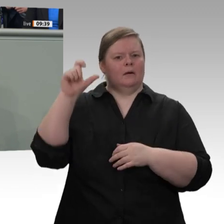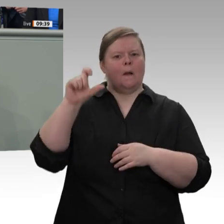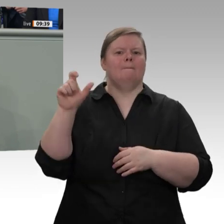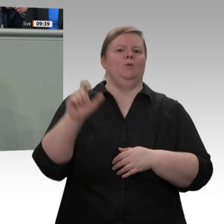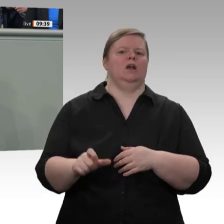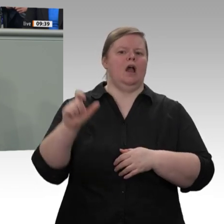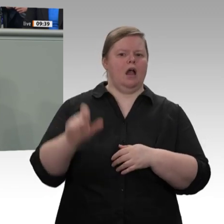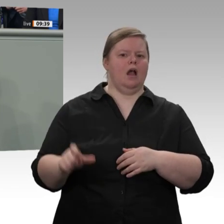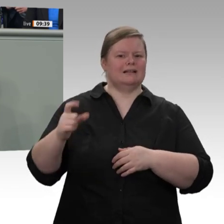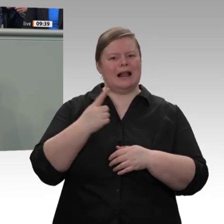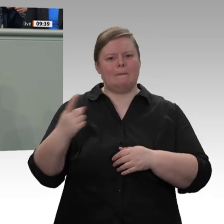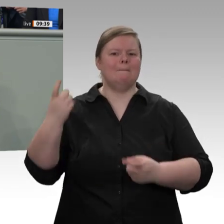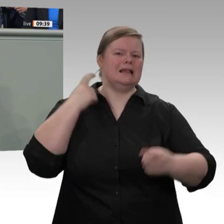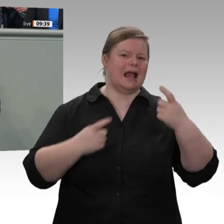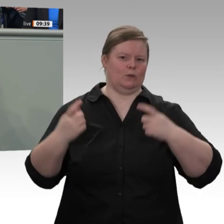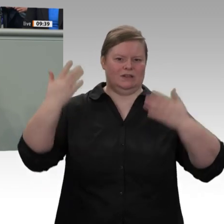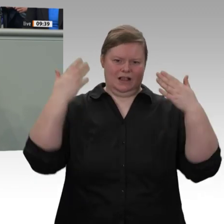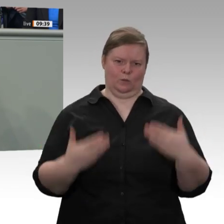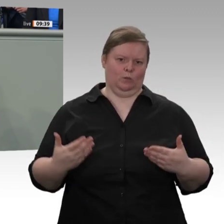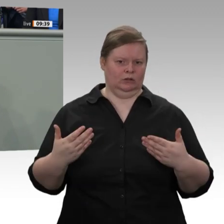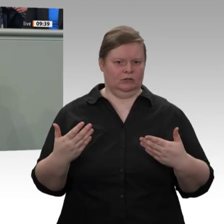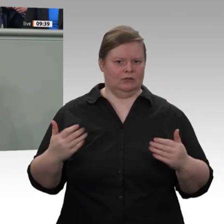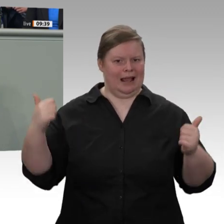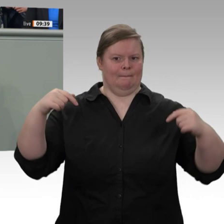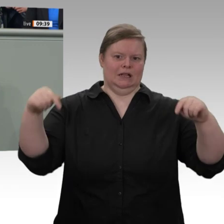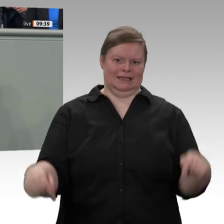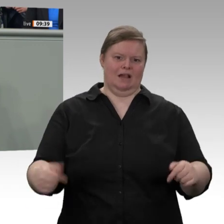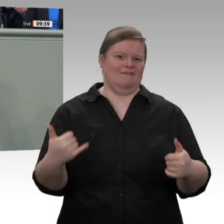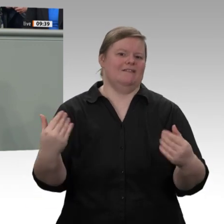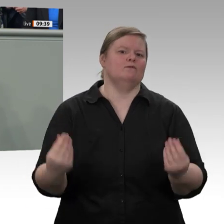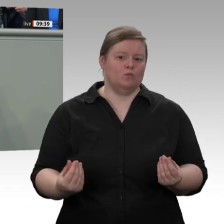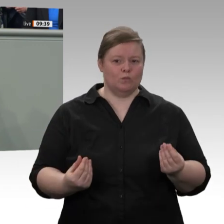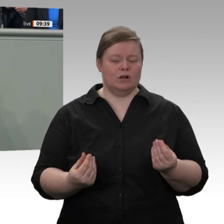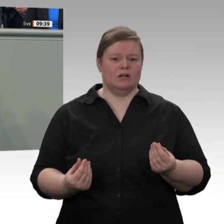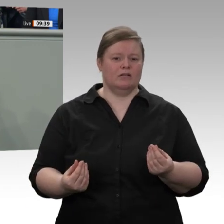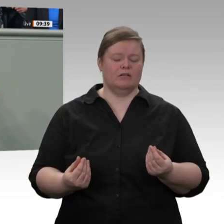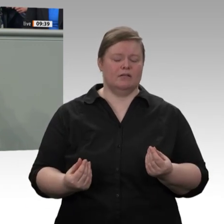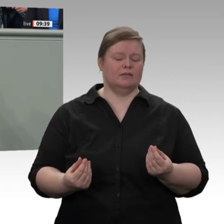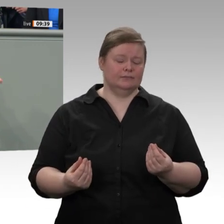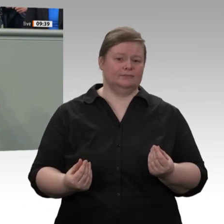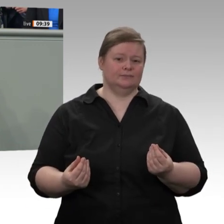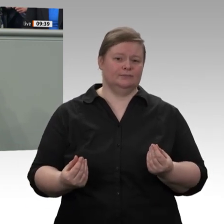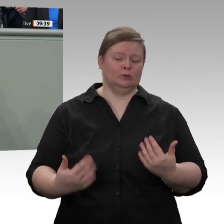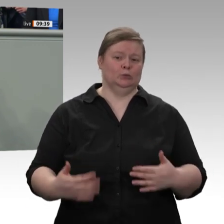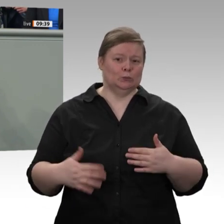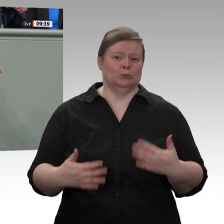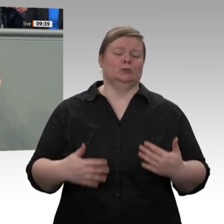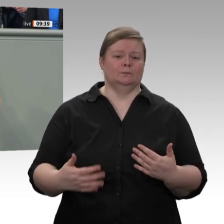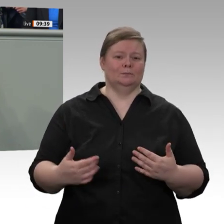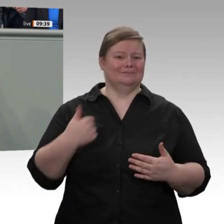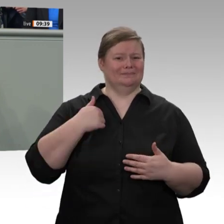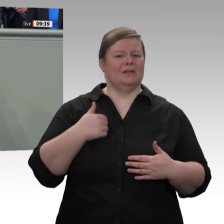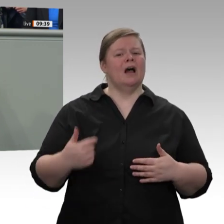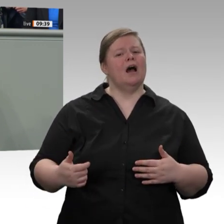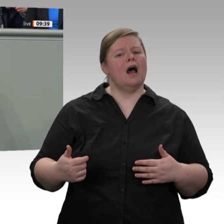meine Eltern gefragt, was ich eigentlich nach dem Abitur studieren soll. Meine Eltern haben geantwortet, Medizin studieren,